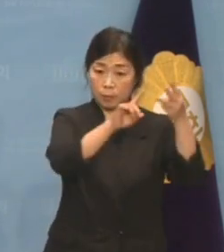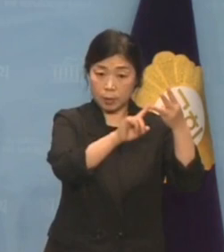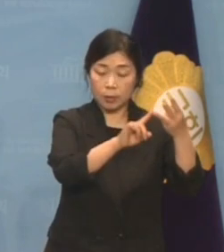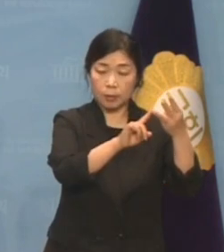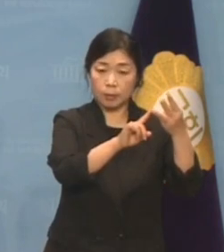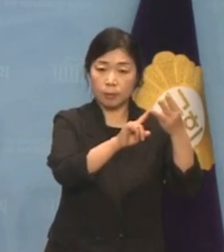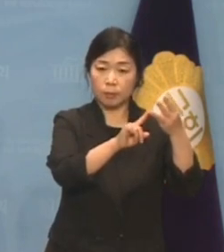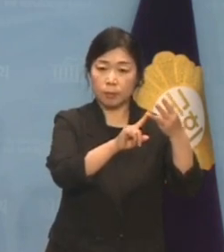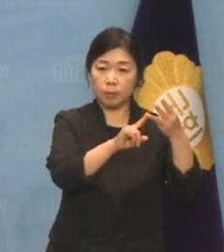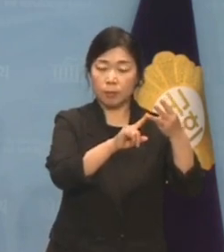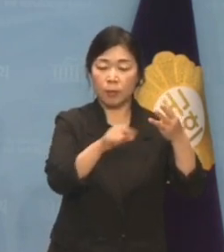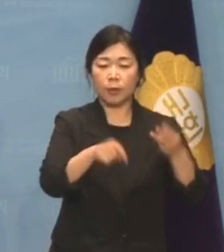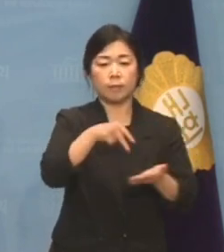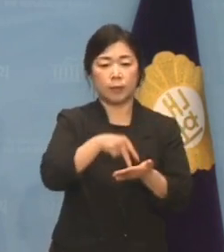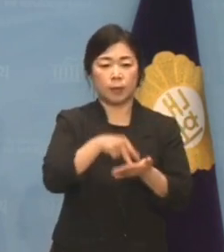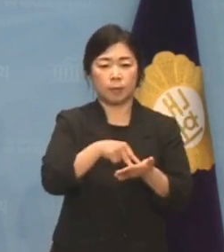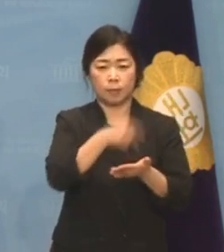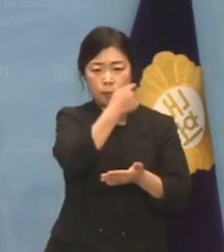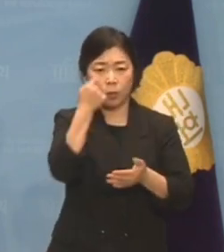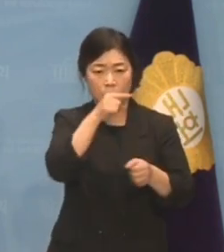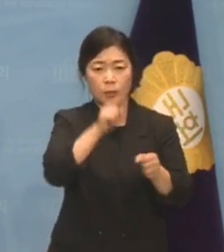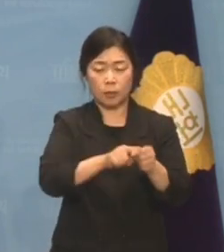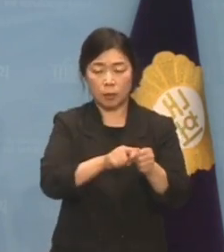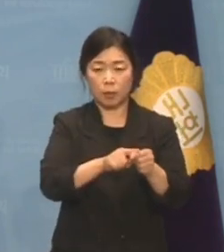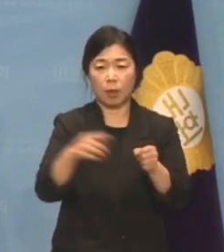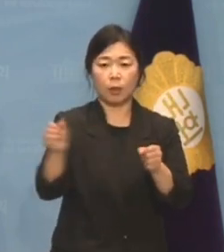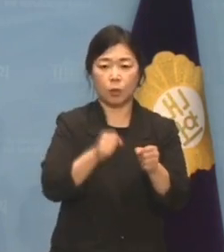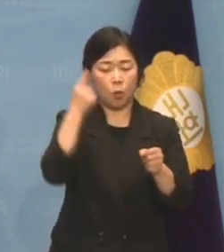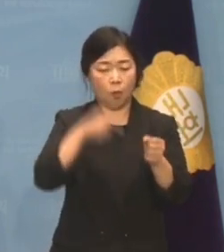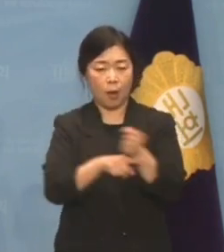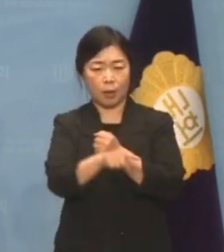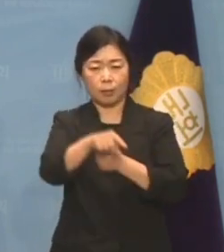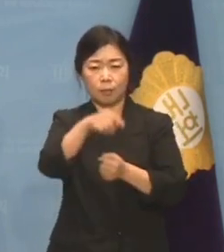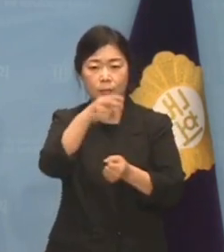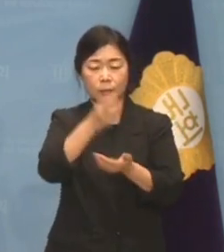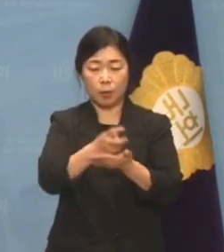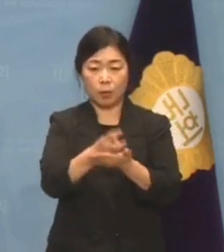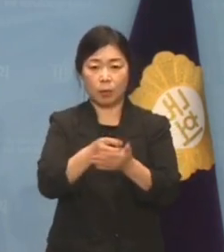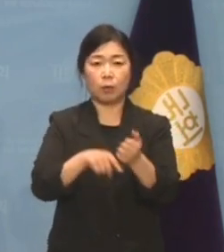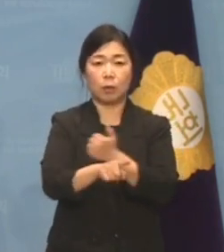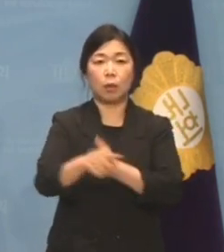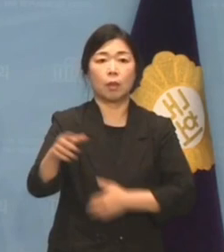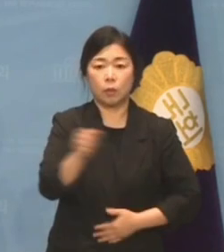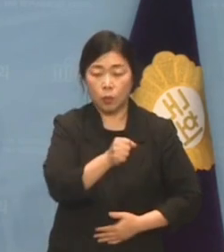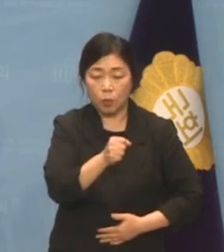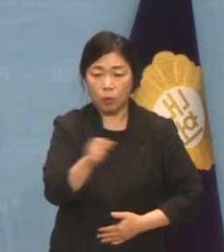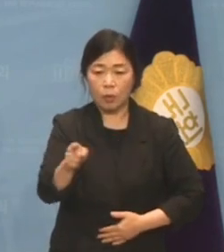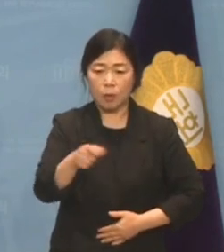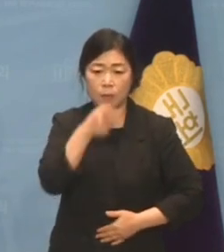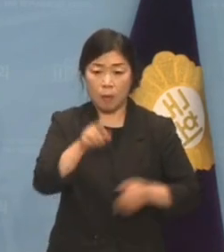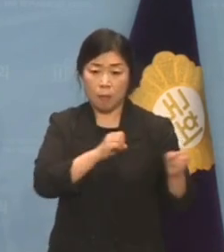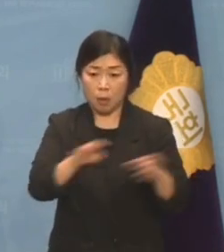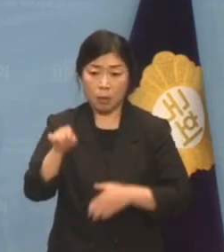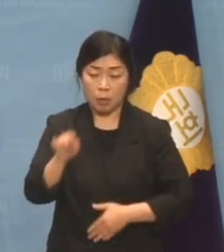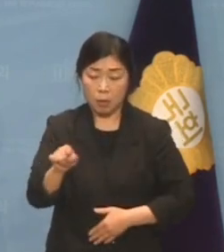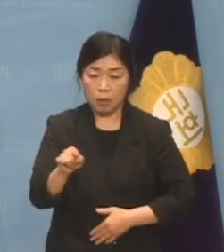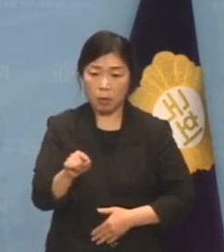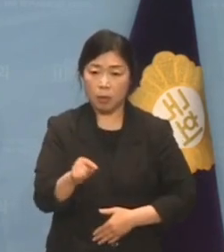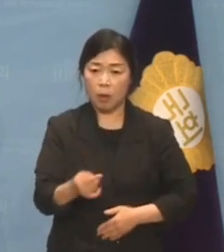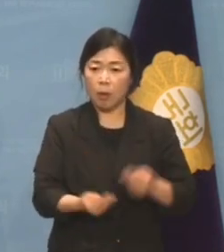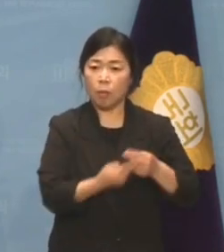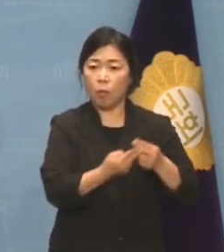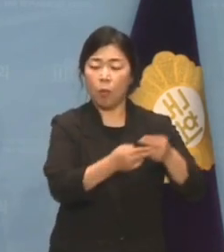셋째, 객관적이고 과학적인 후쿠시마 방사성 오염수 검증을 위해 후쿠시마 방사성 오염수